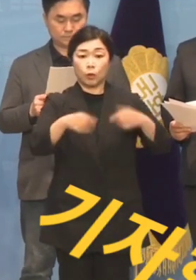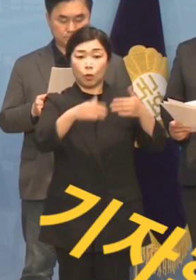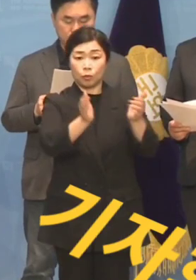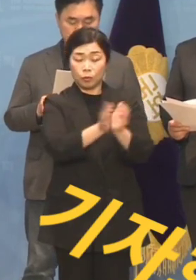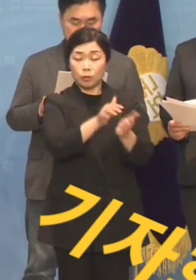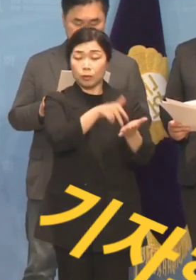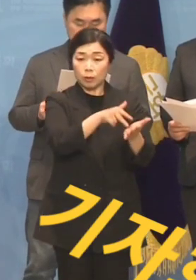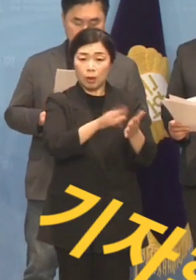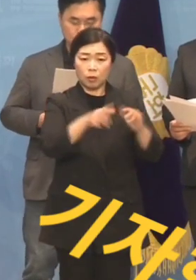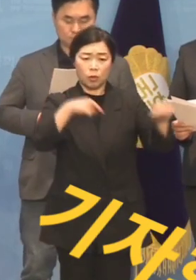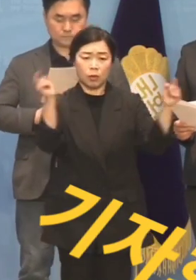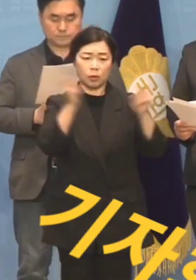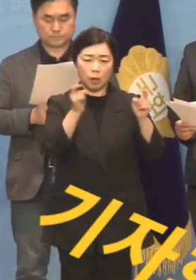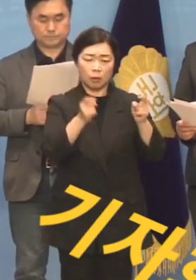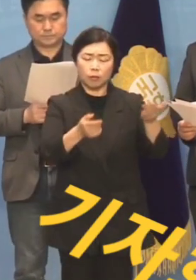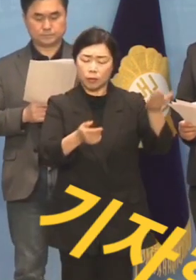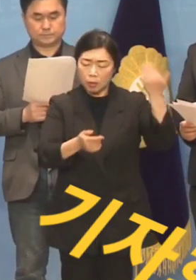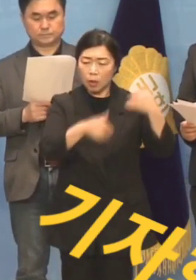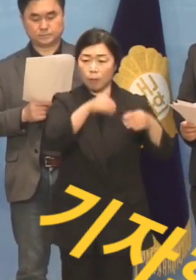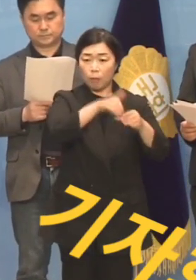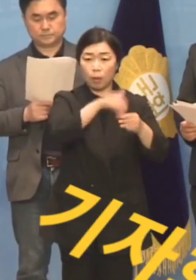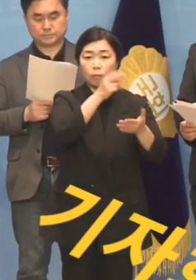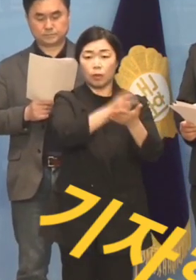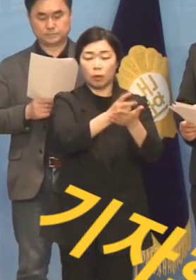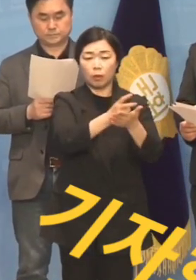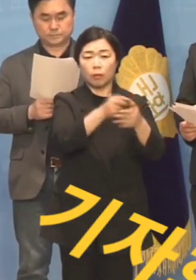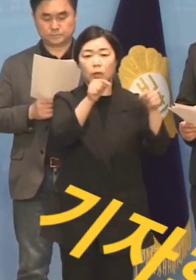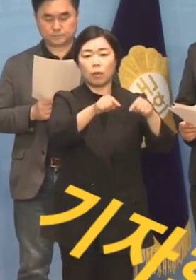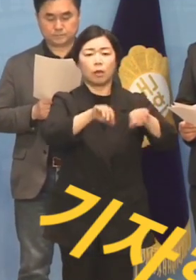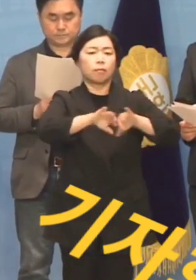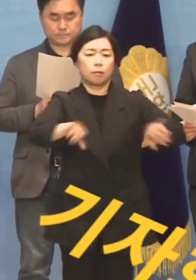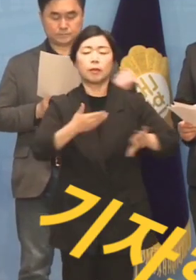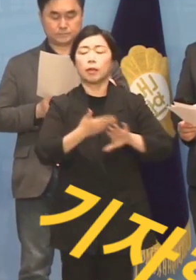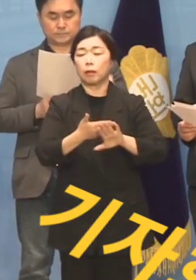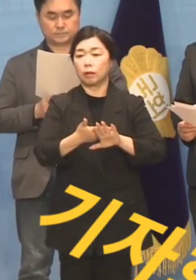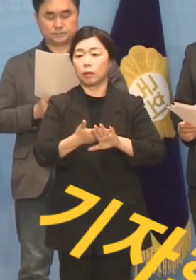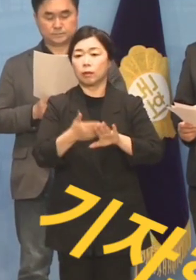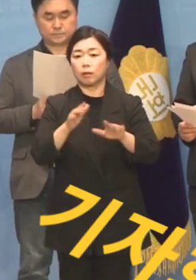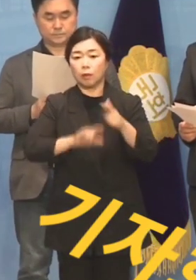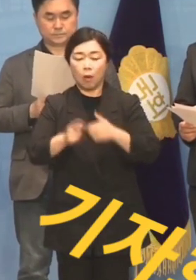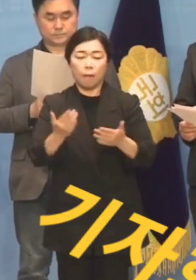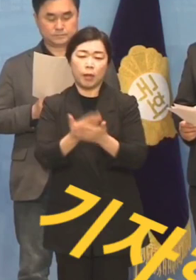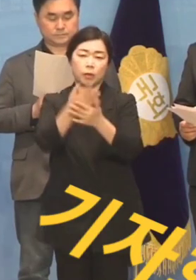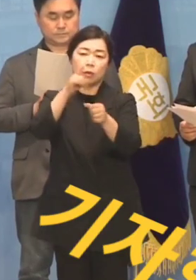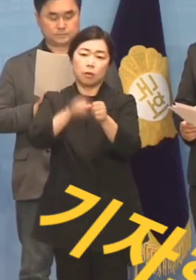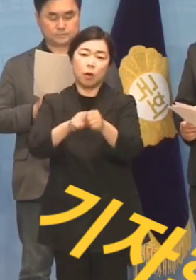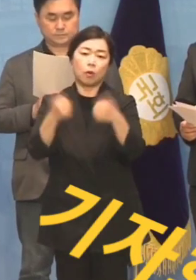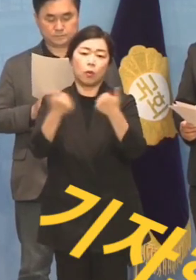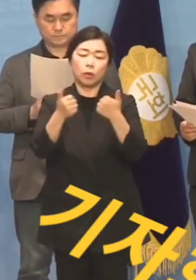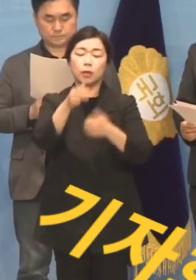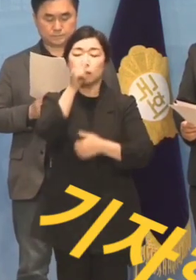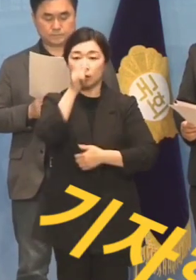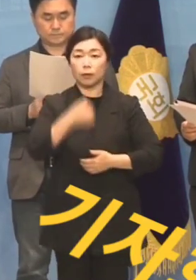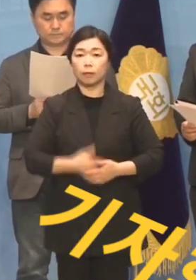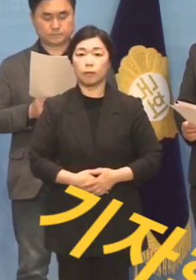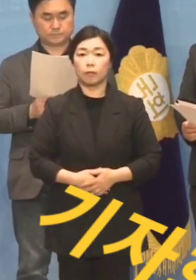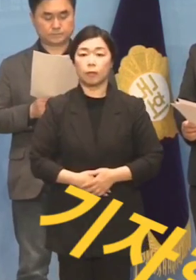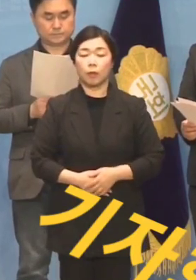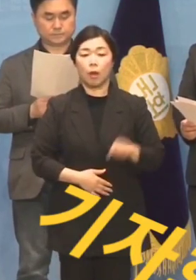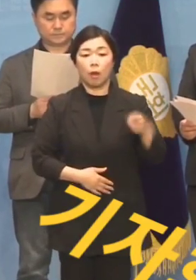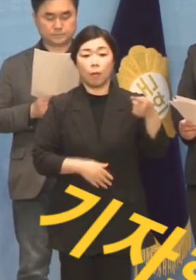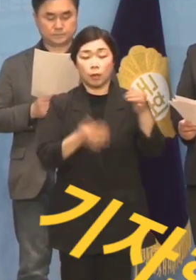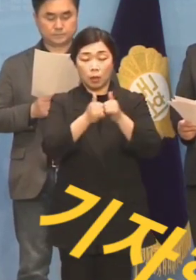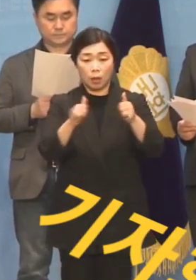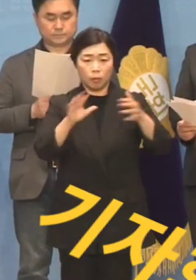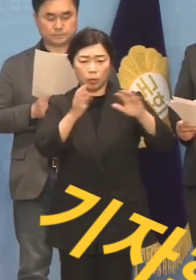정치적 수싸움으로 흘러버린 과거의 선거법 협상과는 다른 차원의 생산적 논의를 기대해도 될 것입니다. 100명의